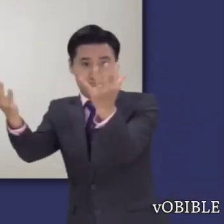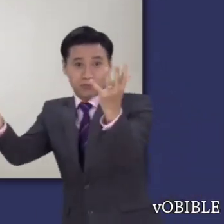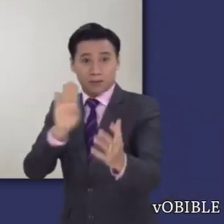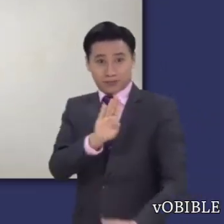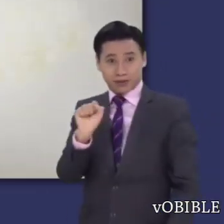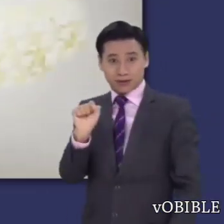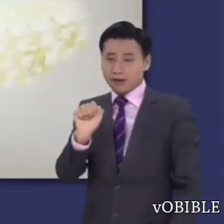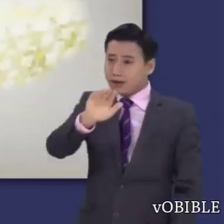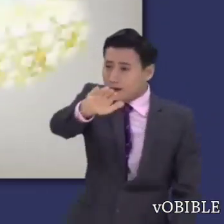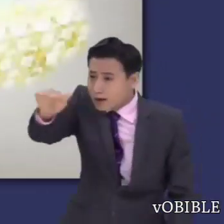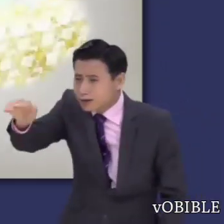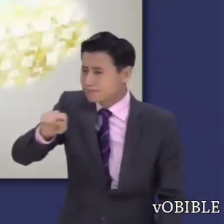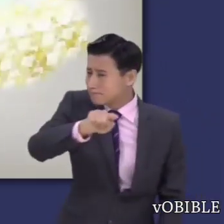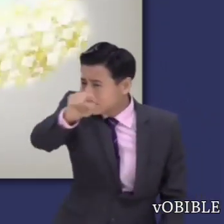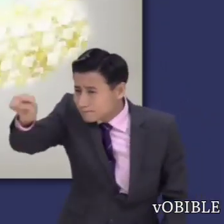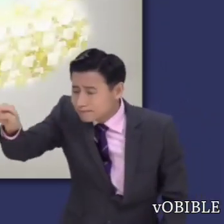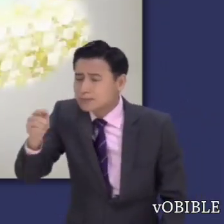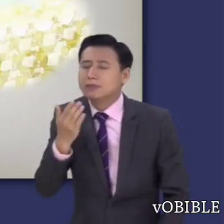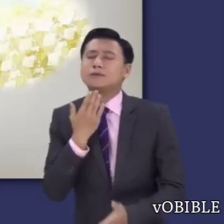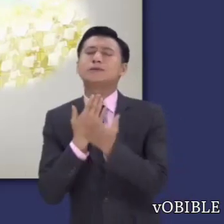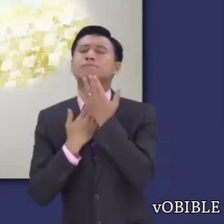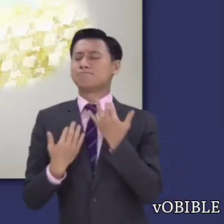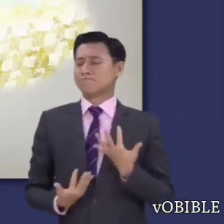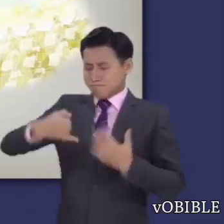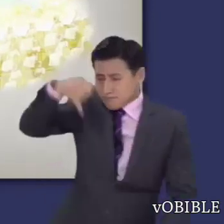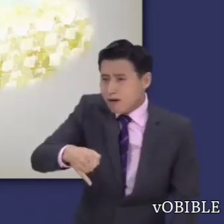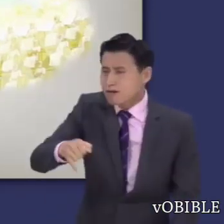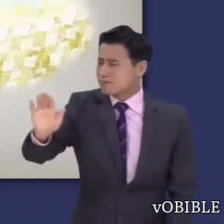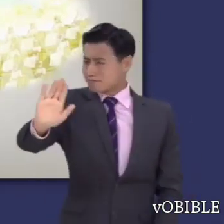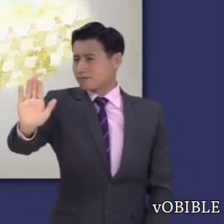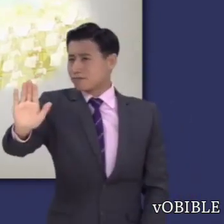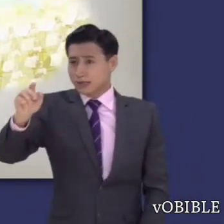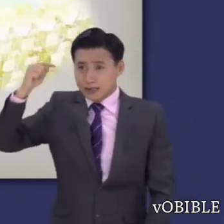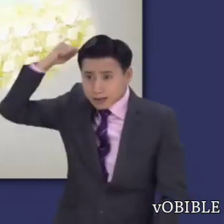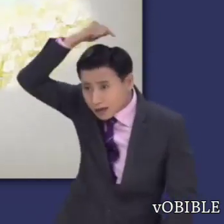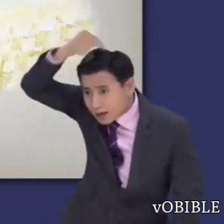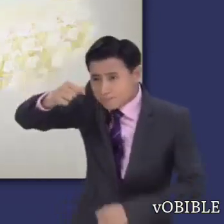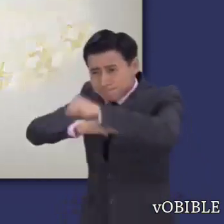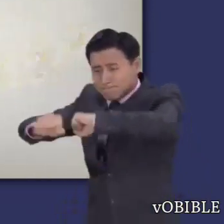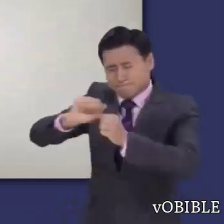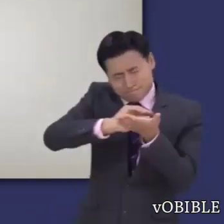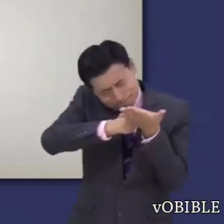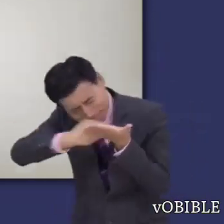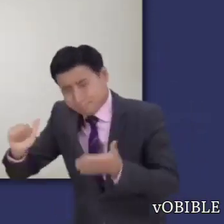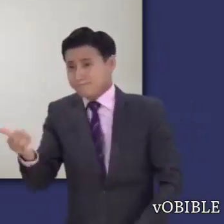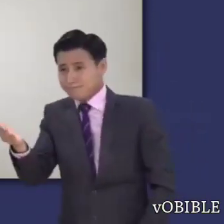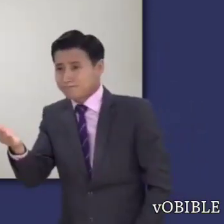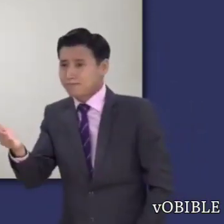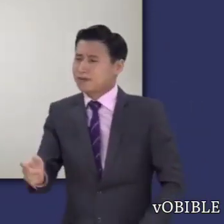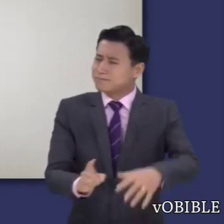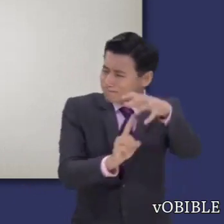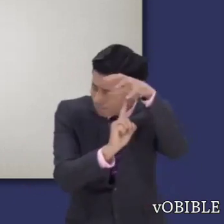忠于上帝，就会得到上帝为他们在天上保留的不会消失的产业。因此，他们要振作精